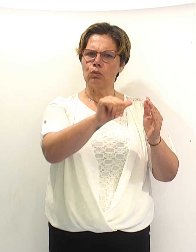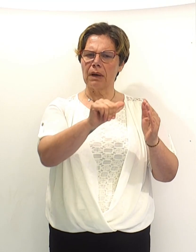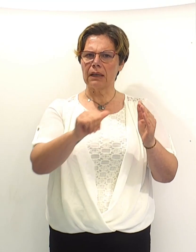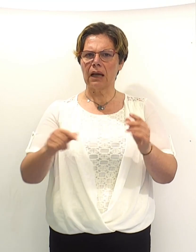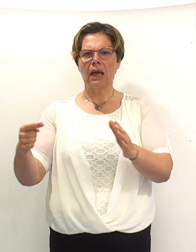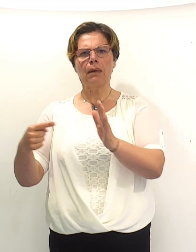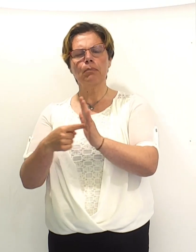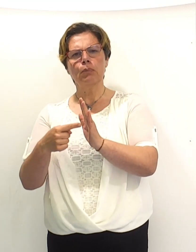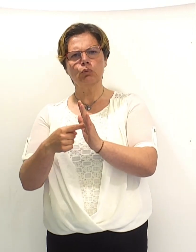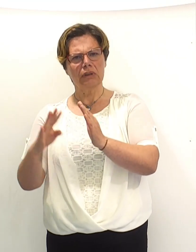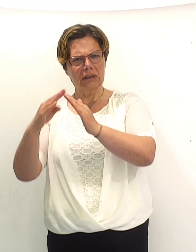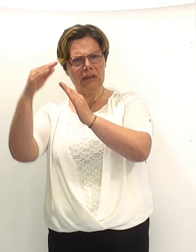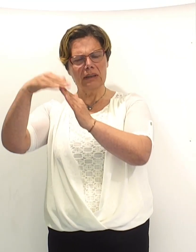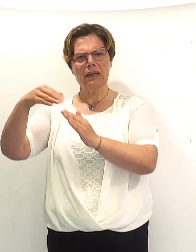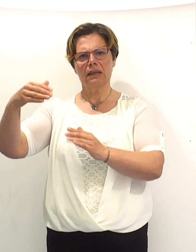Pancrazio.